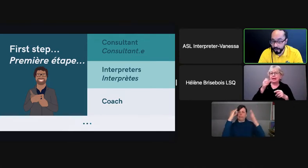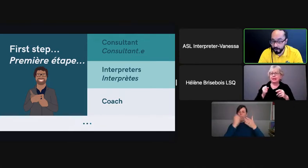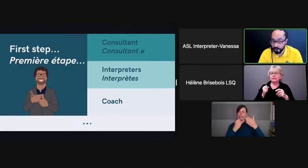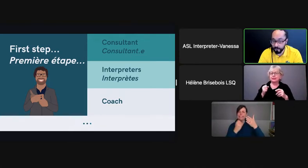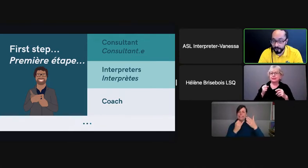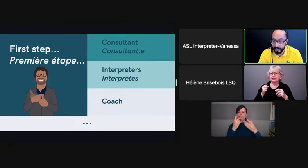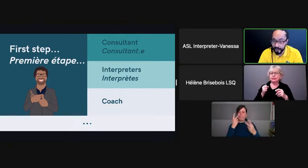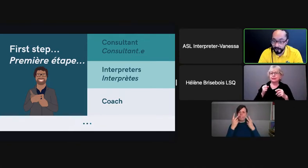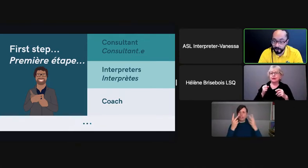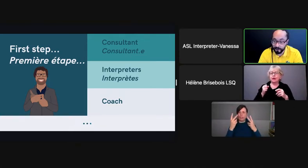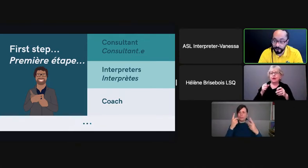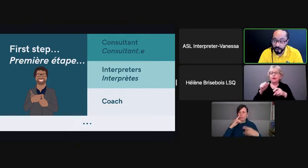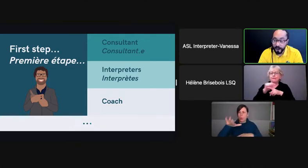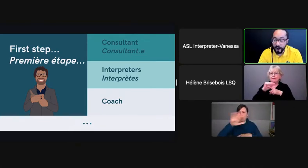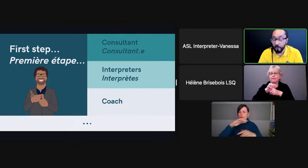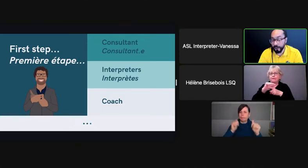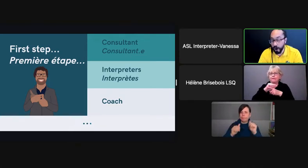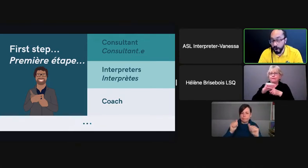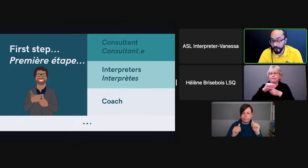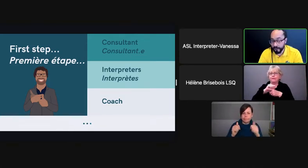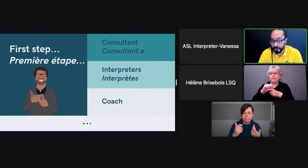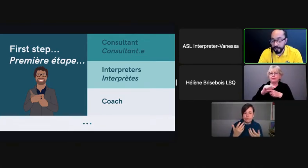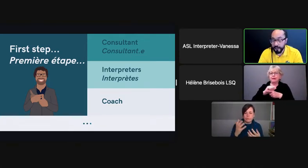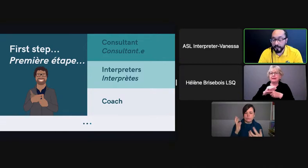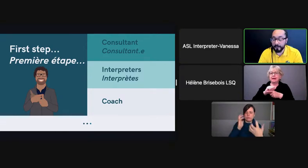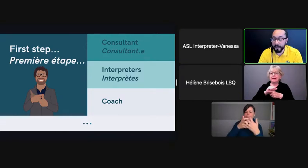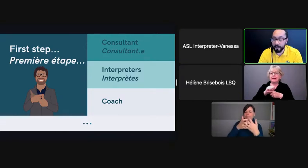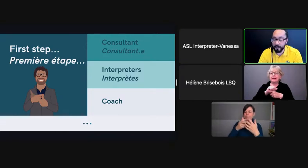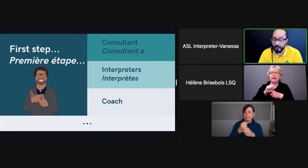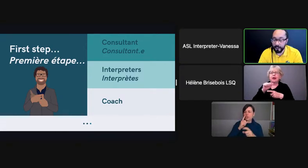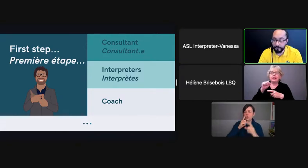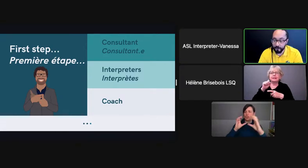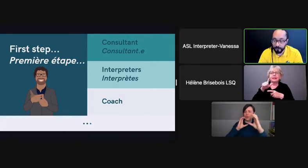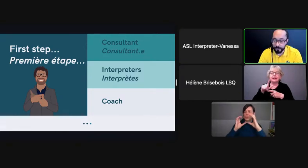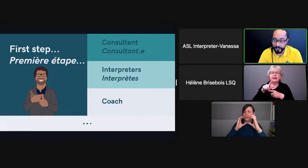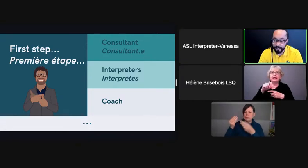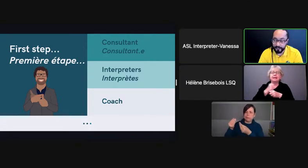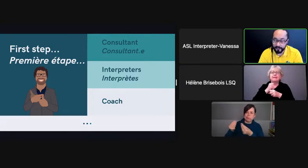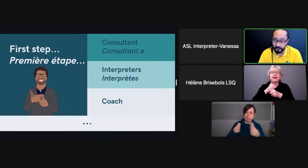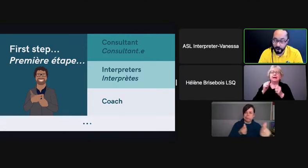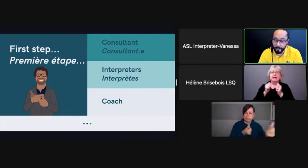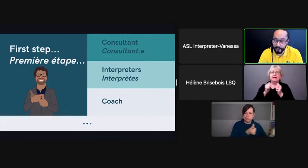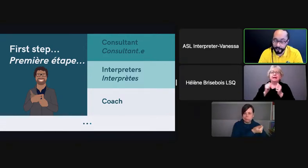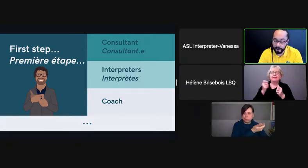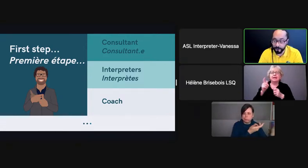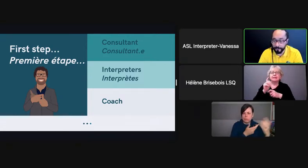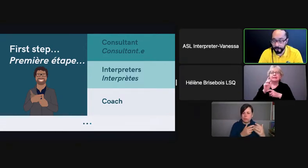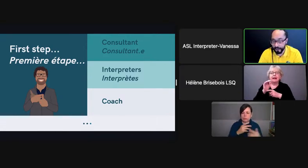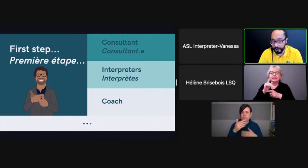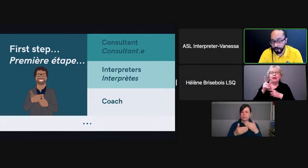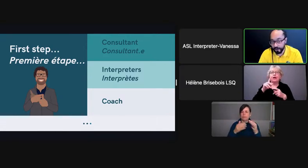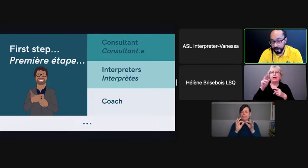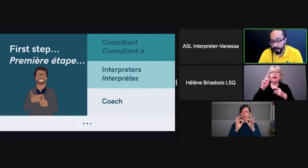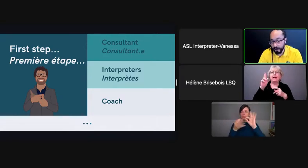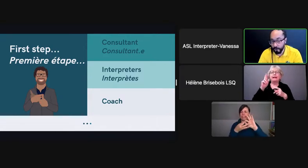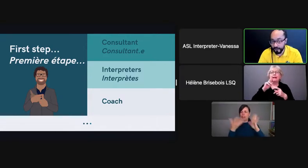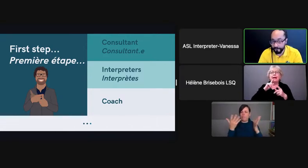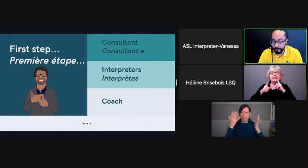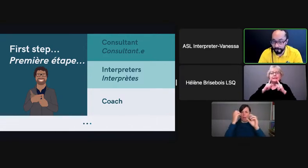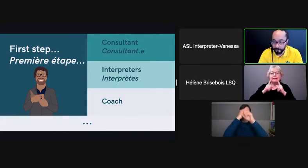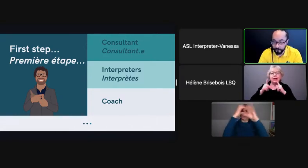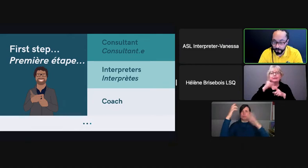formateur LSA. Ils travailleraient avec les artistes, les acteurs, les réalisateurs pour s'assurer que l